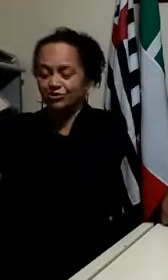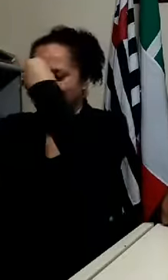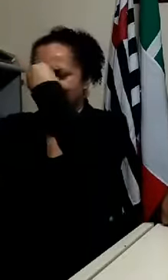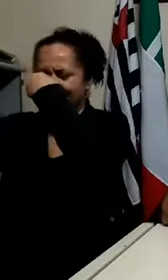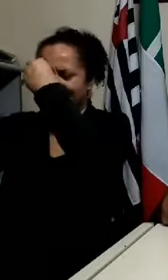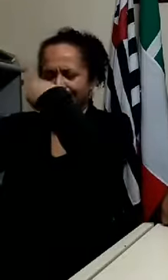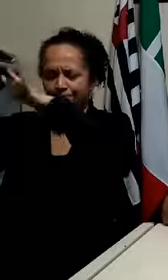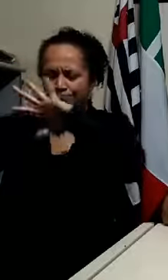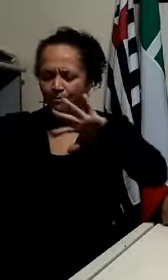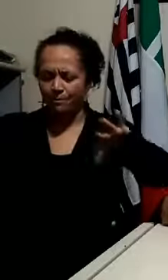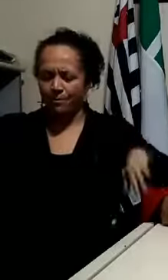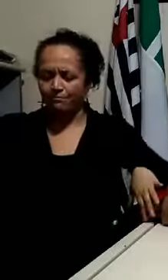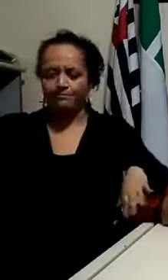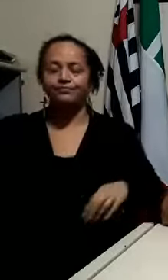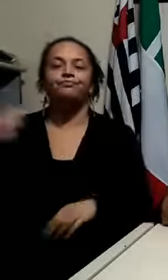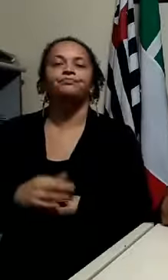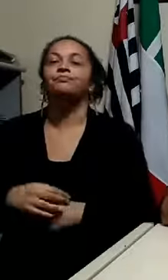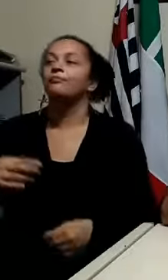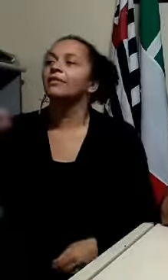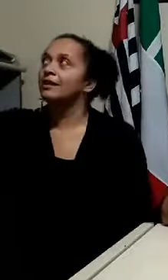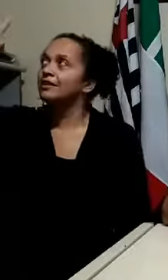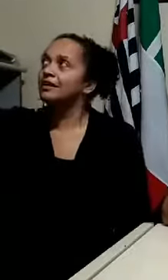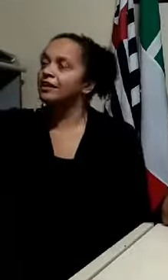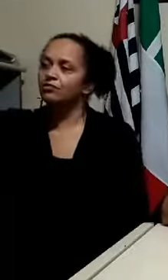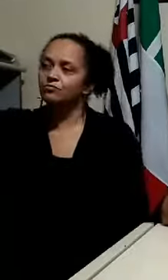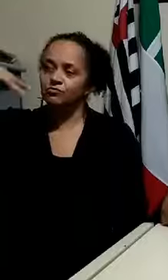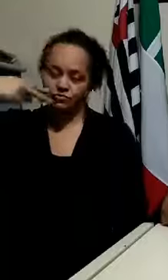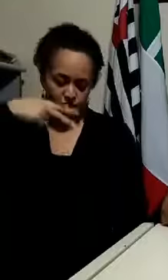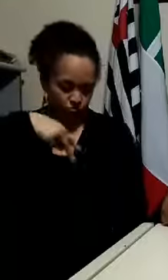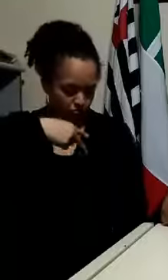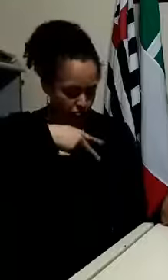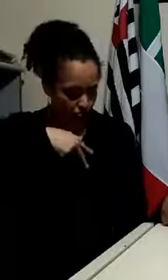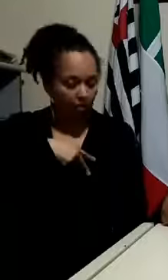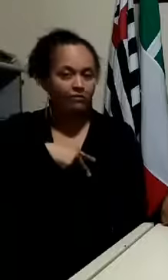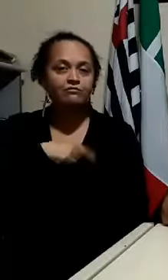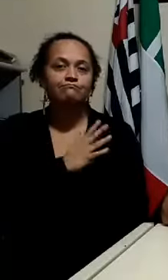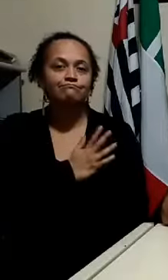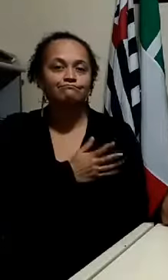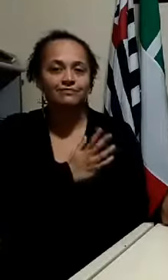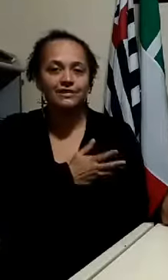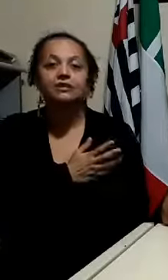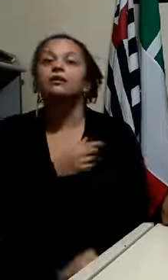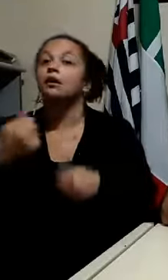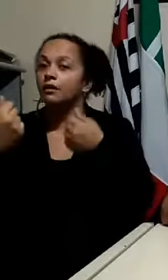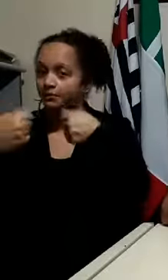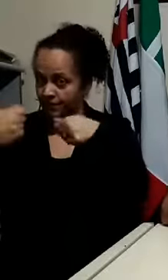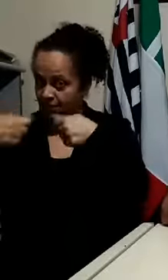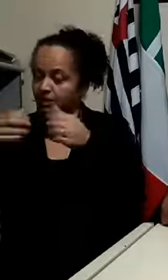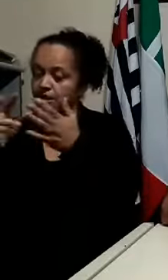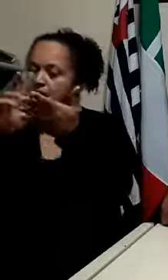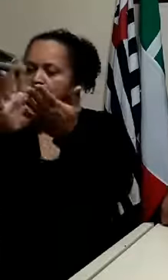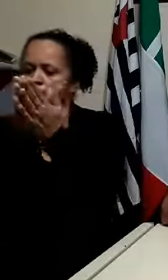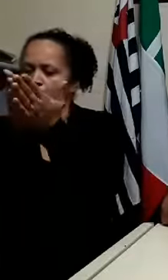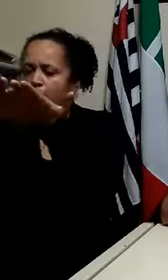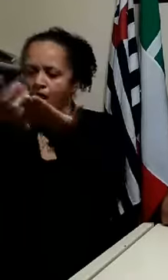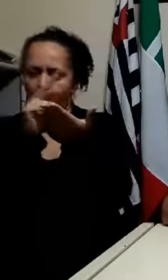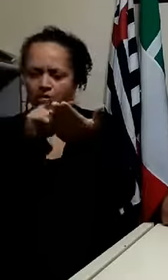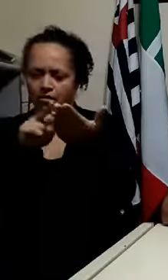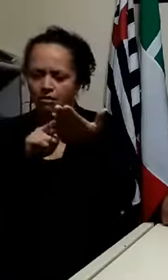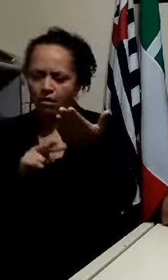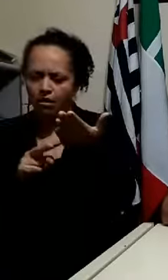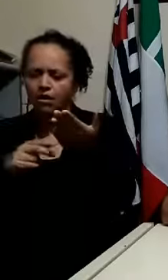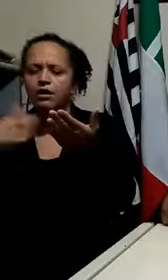corações. Ler e examinar e meditar muito sobre a palavra, crer e praticar a palavra